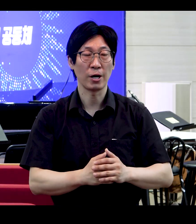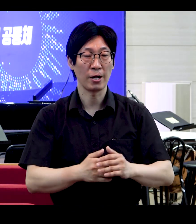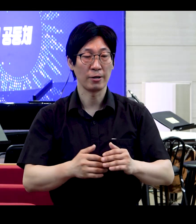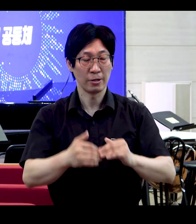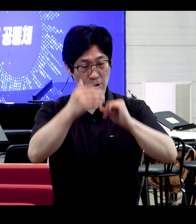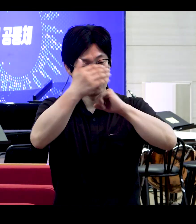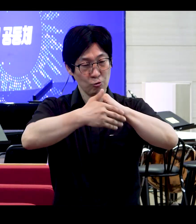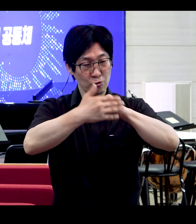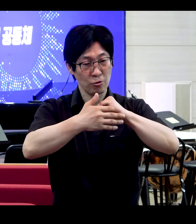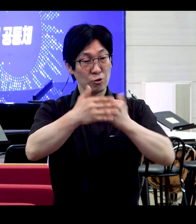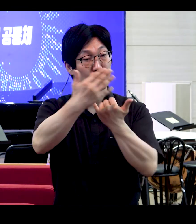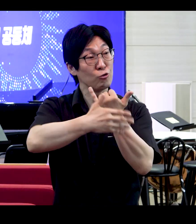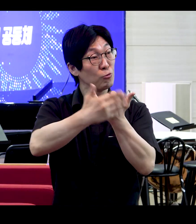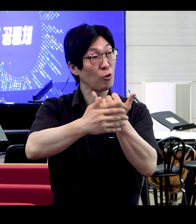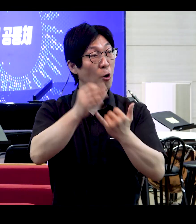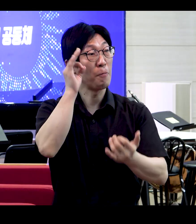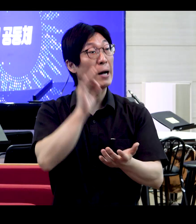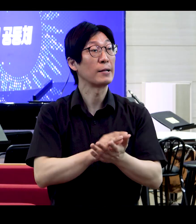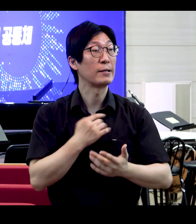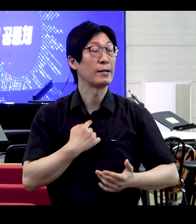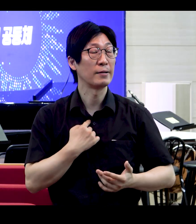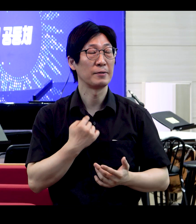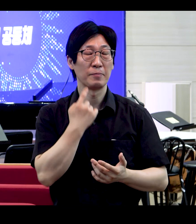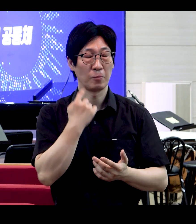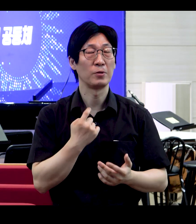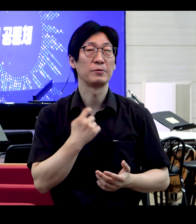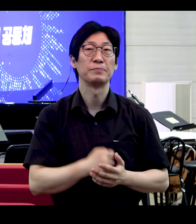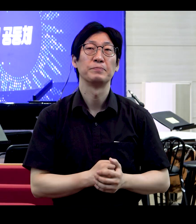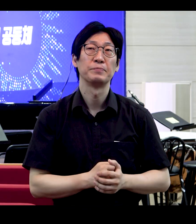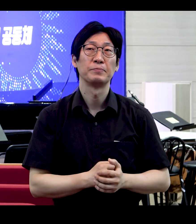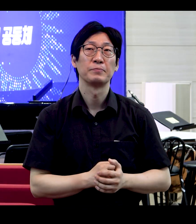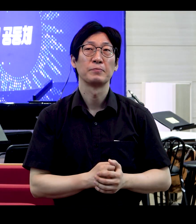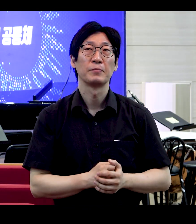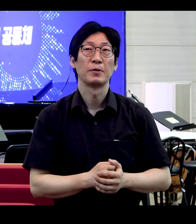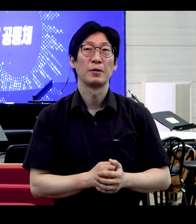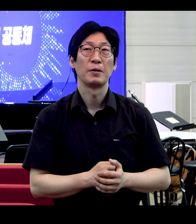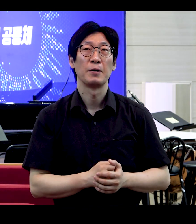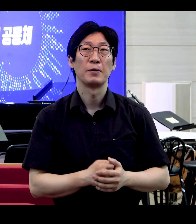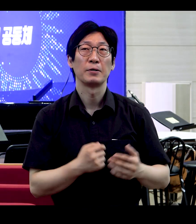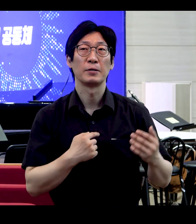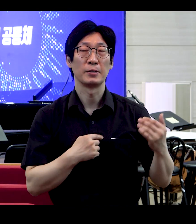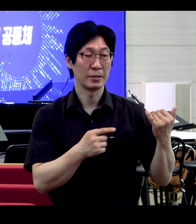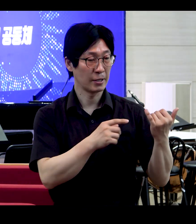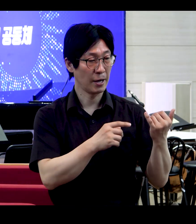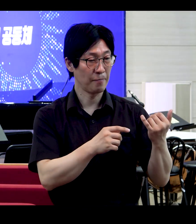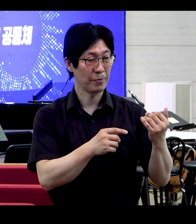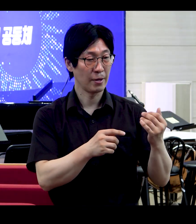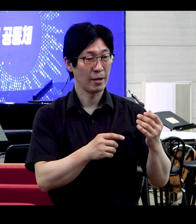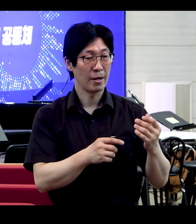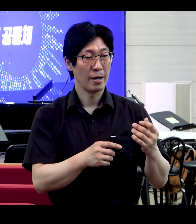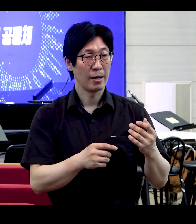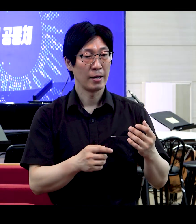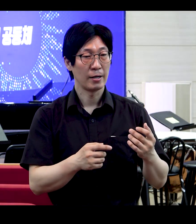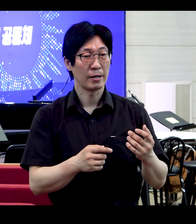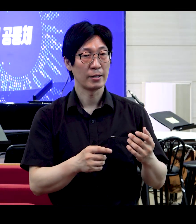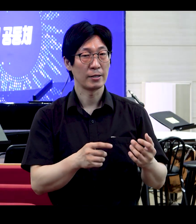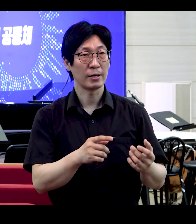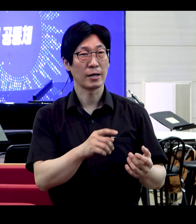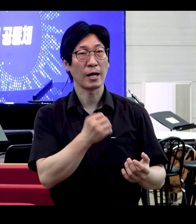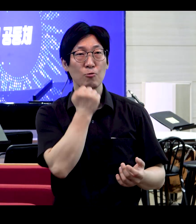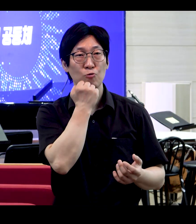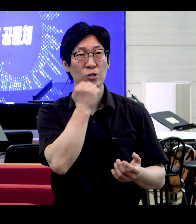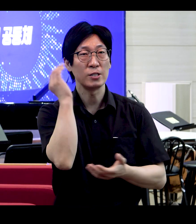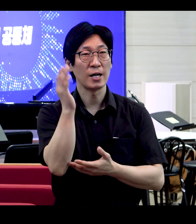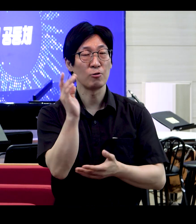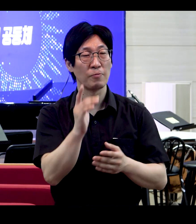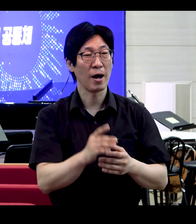제가 유튜브로 이렇게 본 적이 있는데, 거기 보니까 그 안재우 소장이 제일 많이 하는 게 뭐냐면 아줌마 인형 갖고 나오는 거예요.